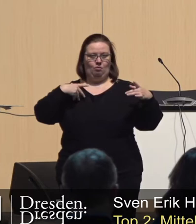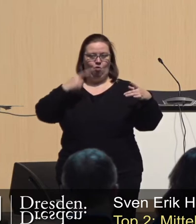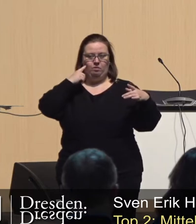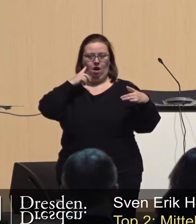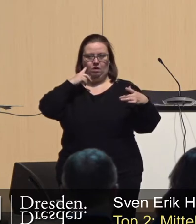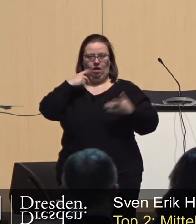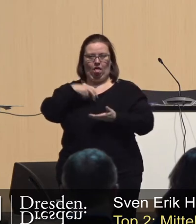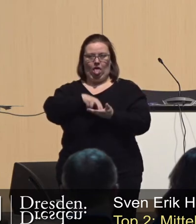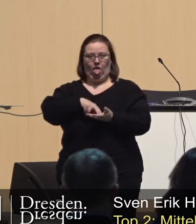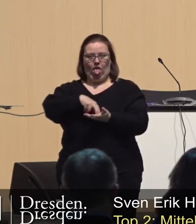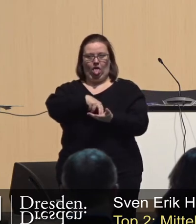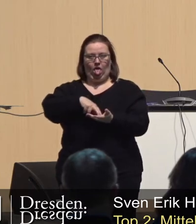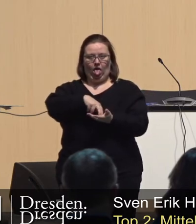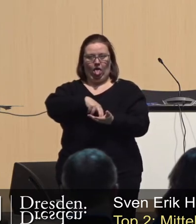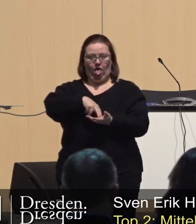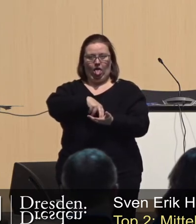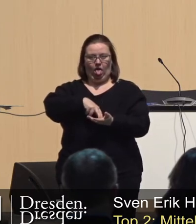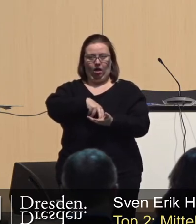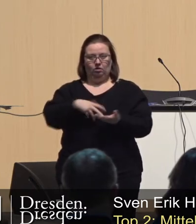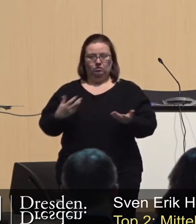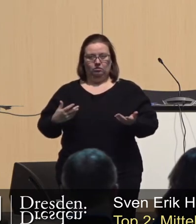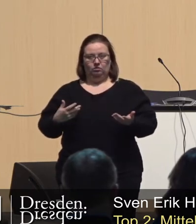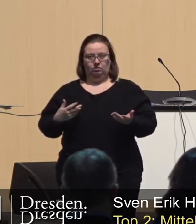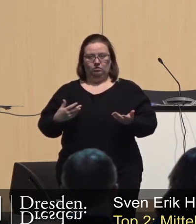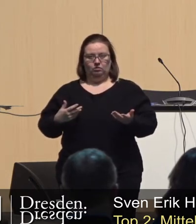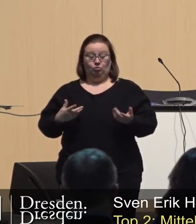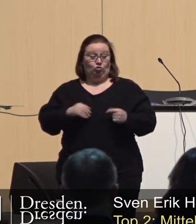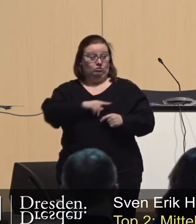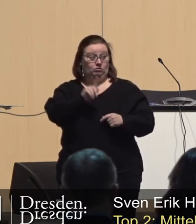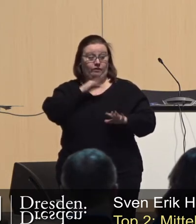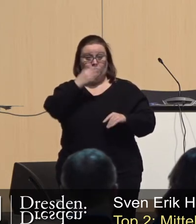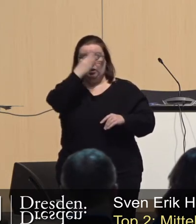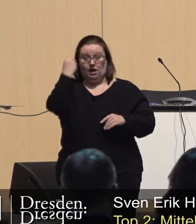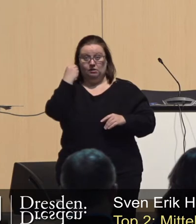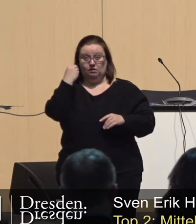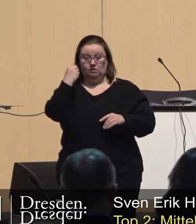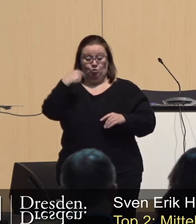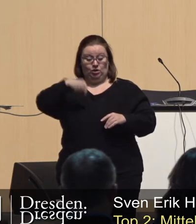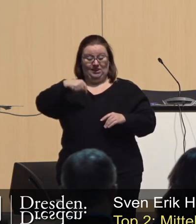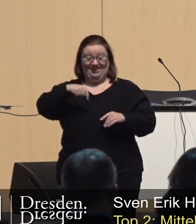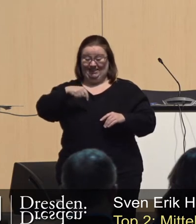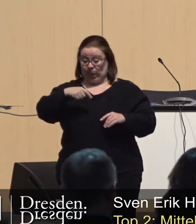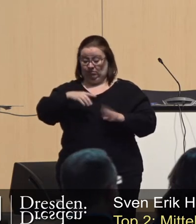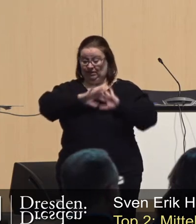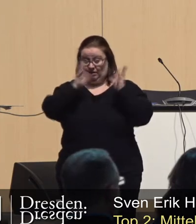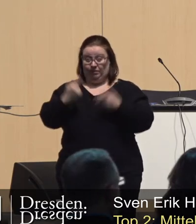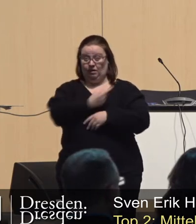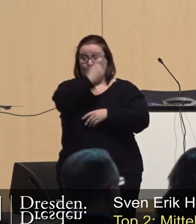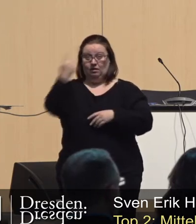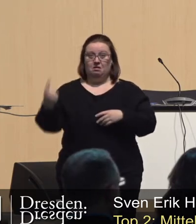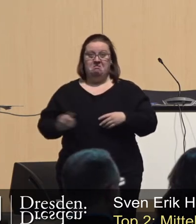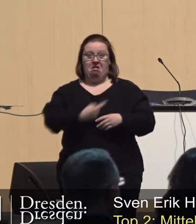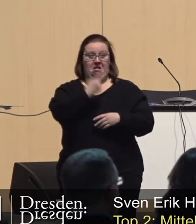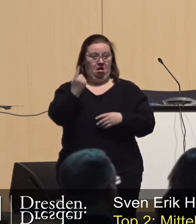Wand gelaufen oder stehen mit dem Rücken an der Wand. Sie dürfen eins nicht vergessen, wir konnten im Grunde genommen in diesem gesamten Jahr